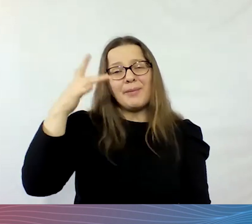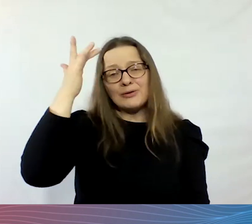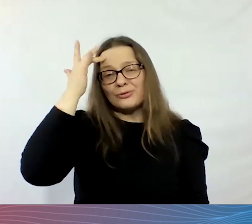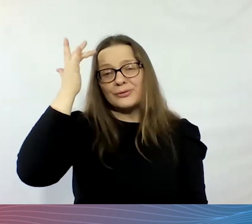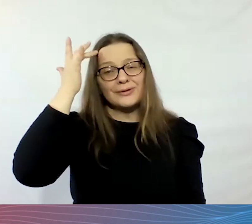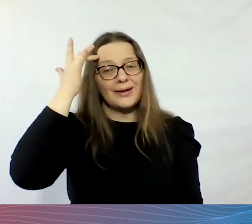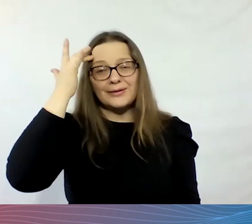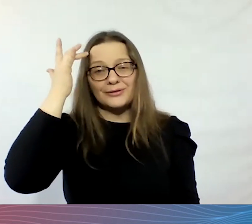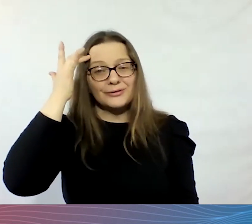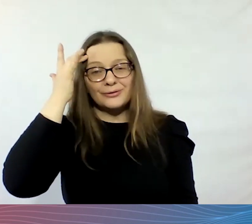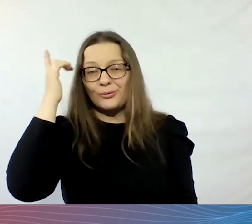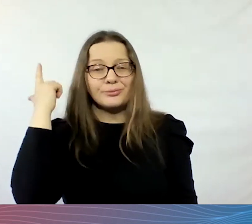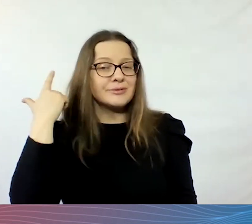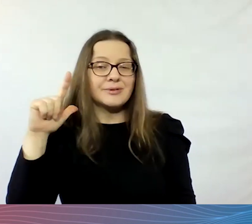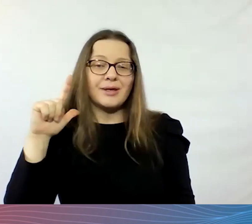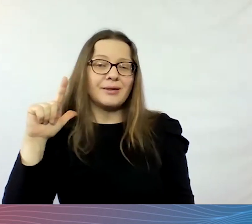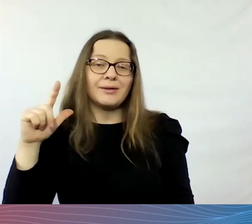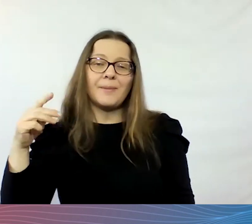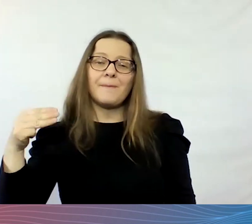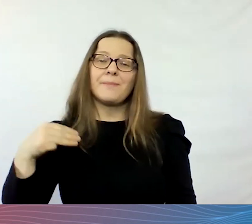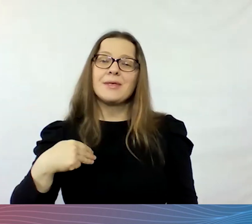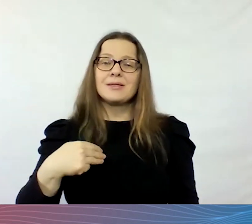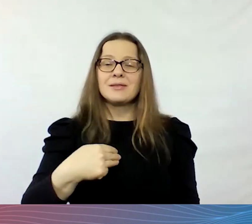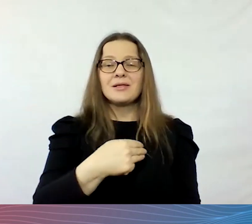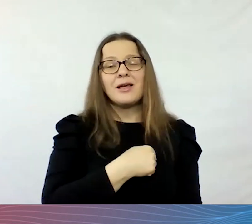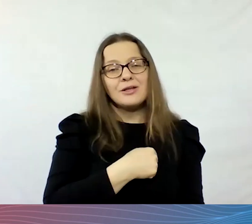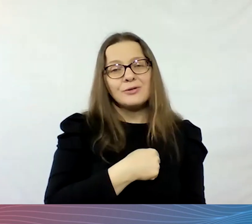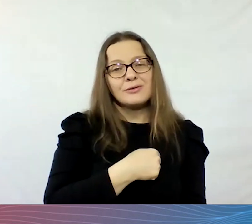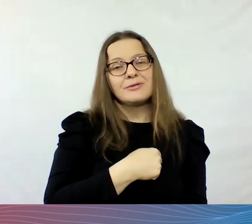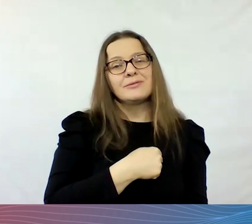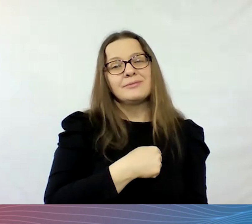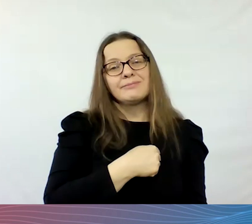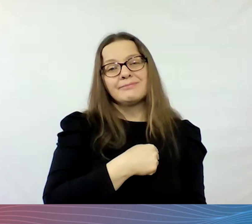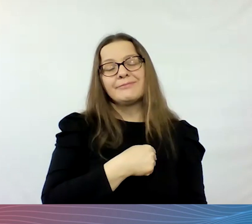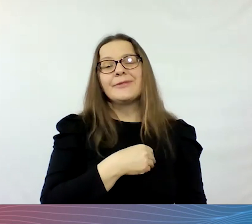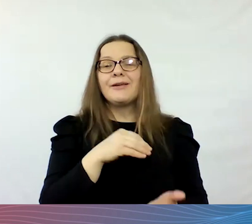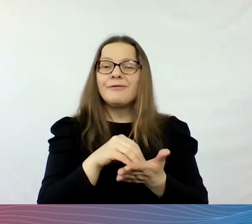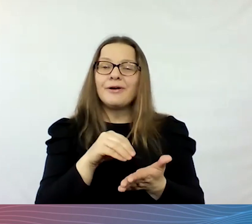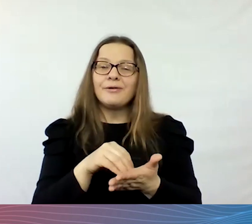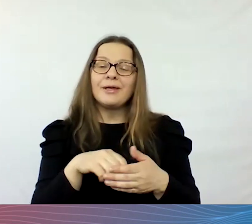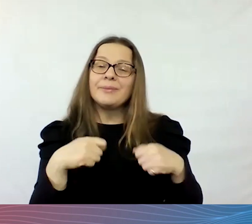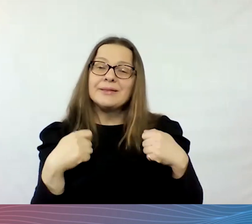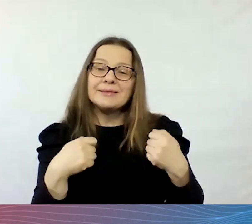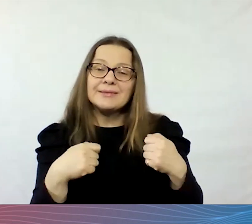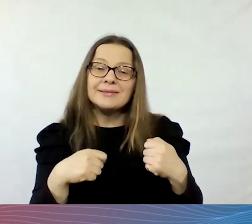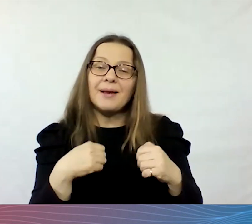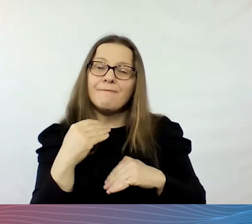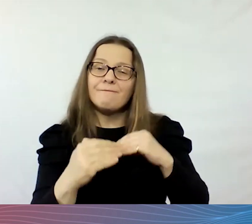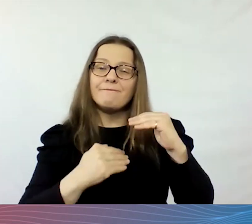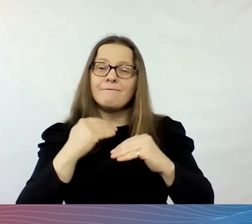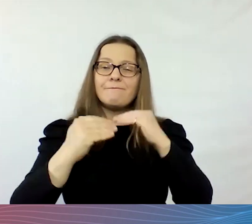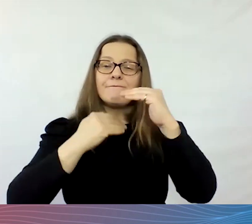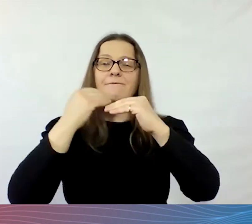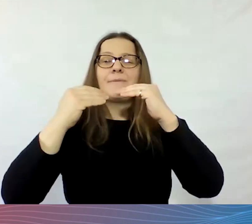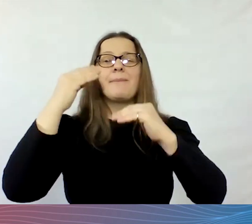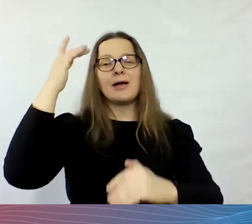nenhuma tarefa. Embora você tenha dons de executar, mas você não tem ministério de executar. Você não serve para nada. Por